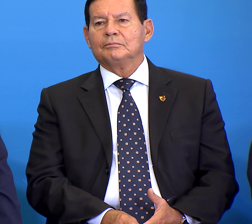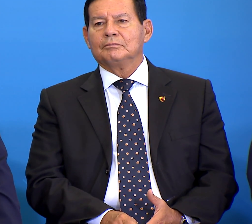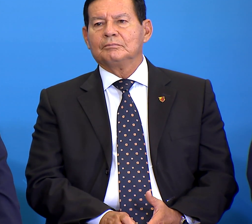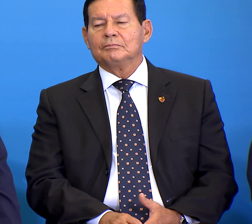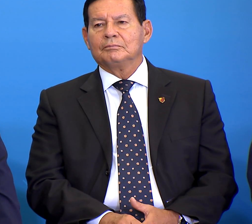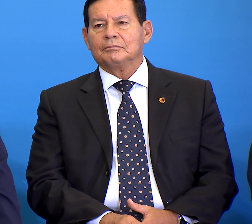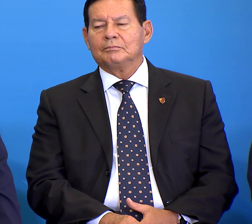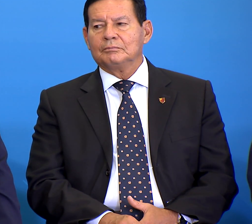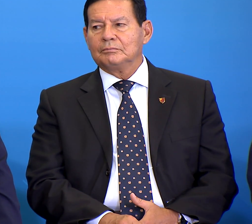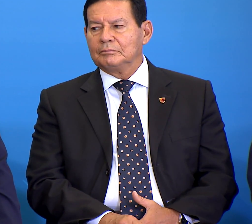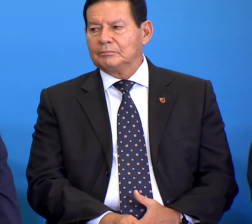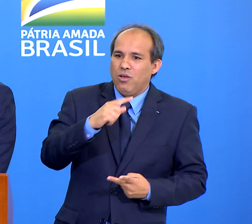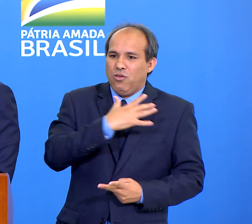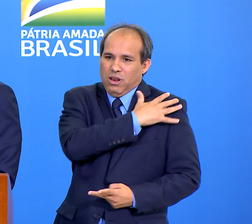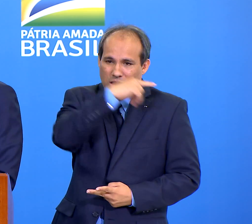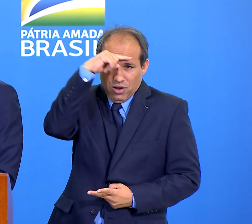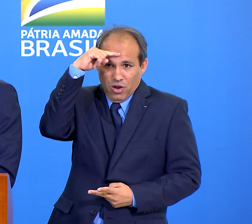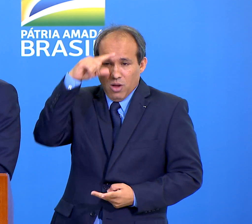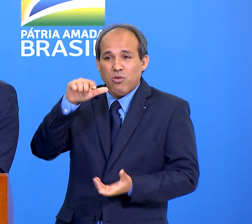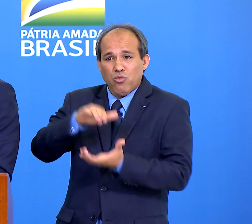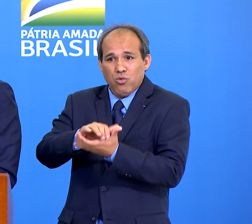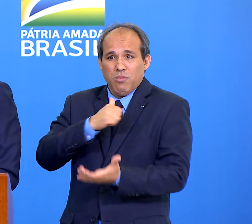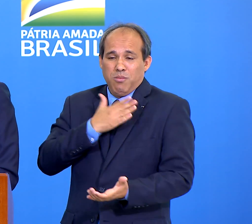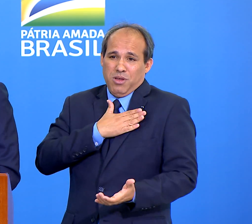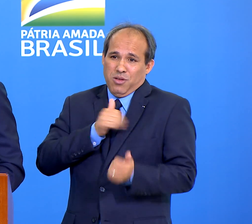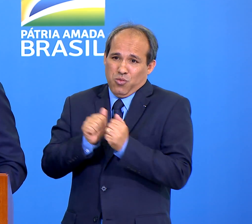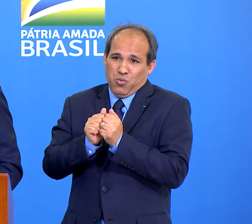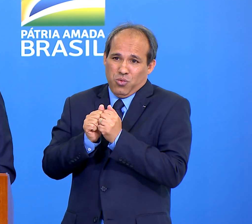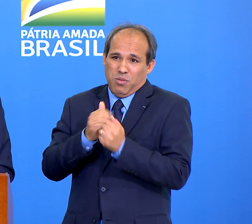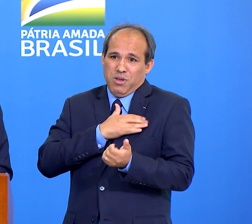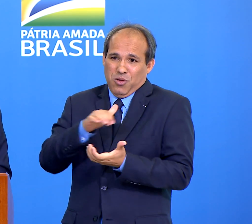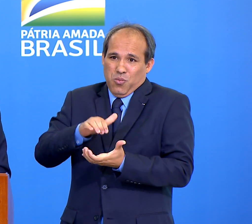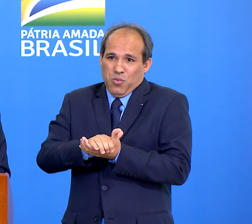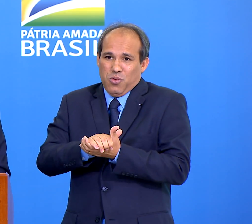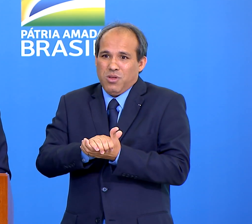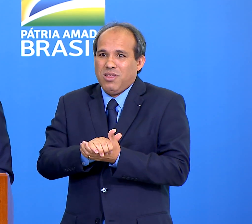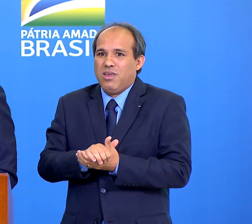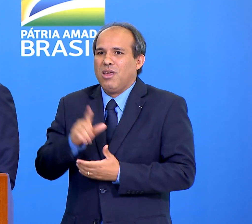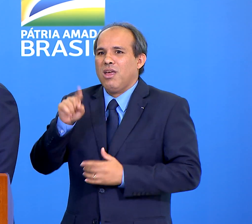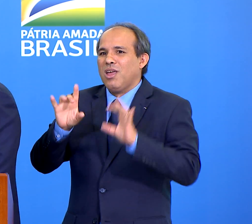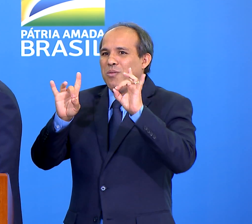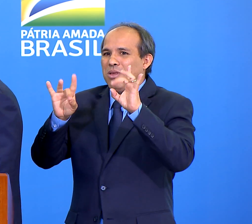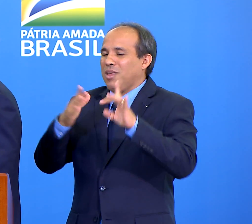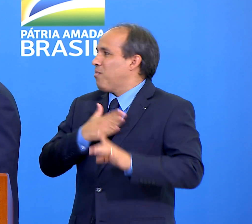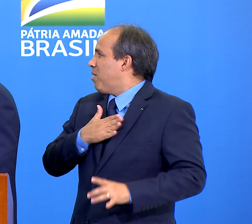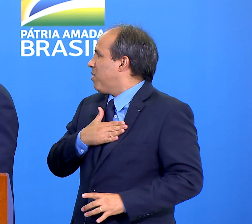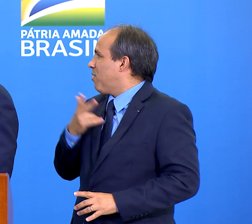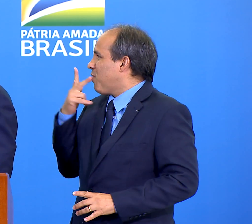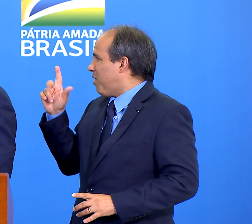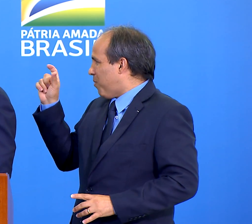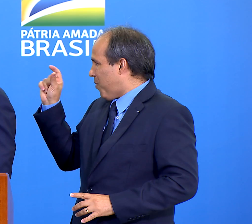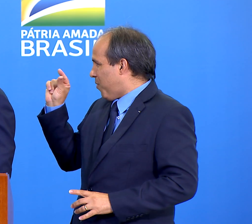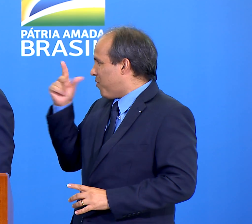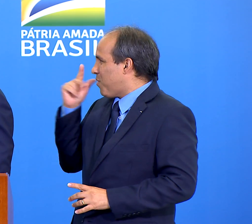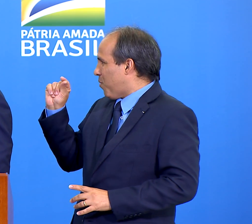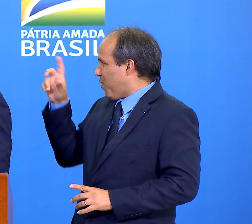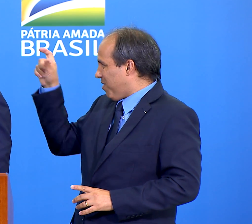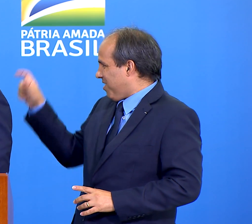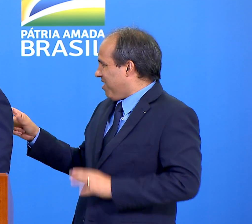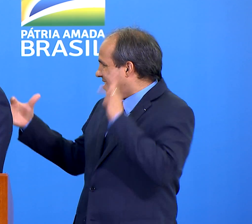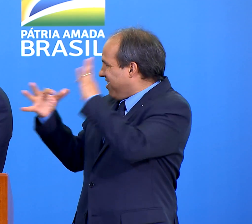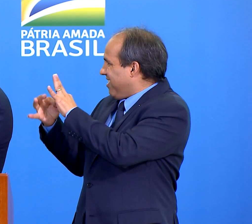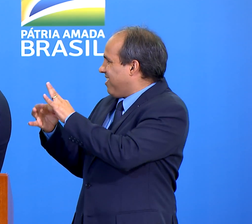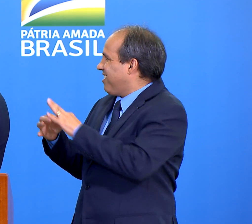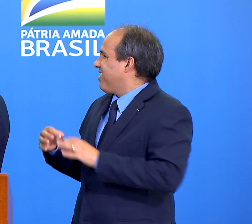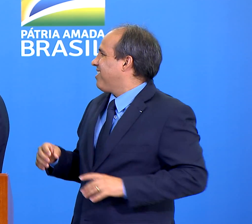muito General Ramos também até minha esposa que é a pessoa muito especial Nossa não falava ela eu vou ter